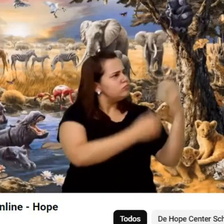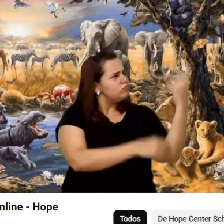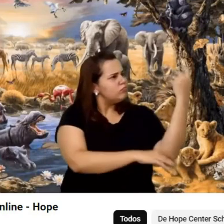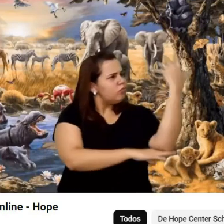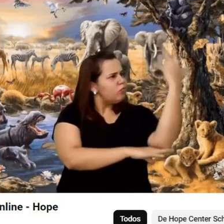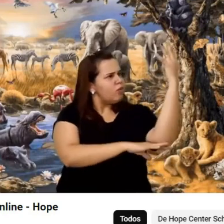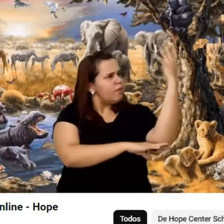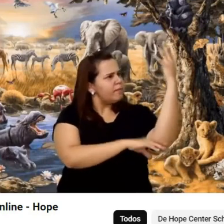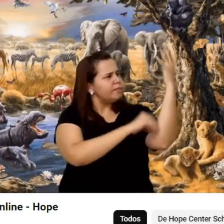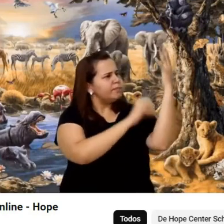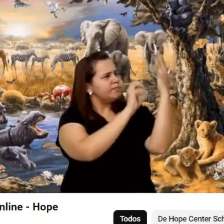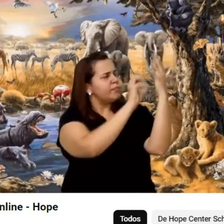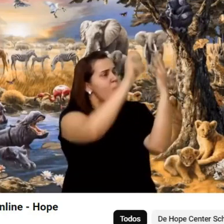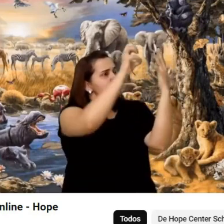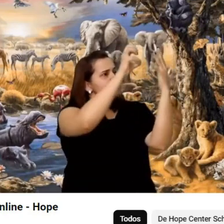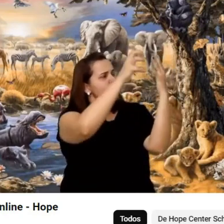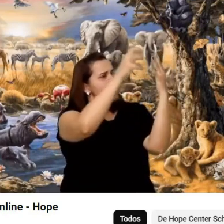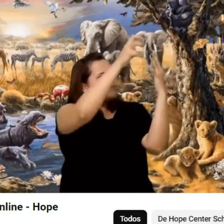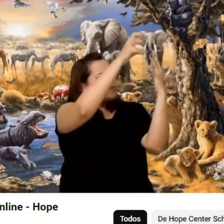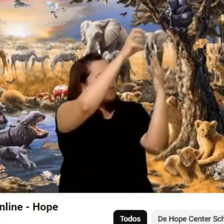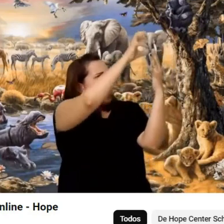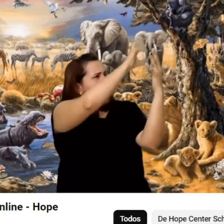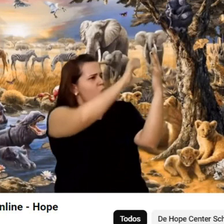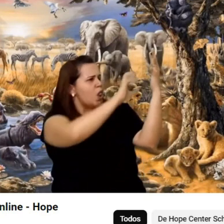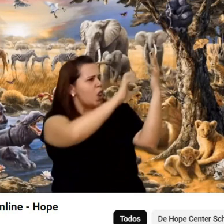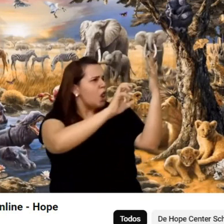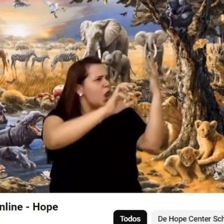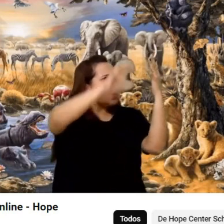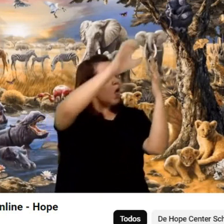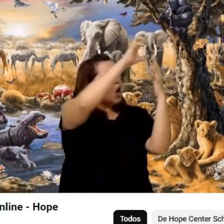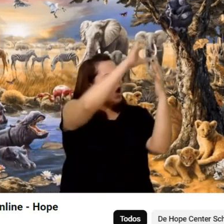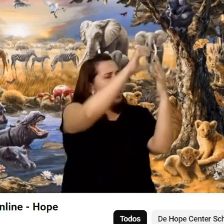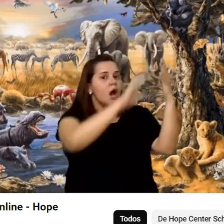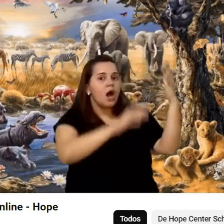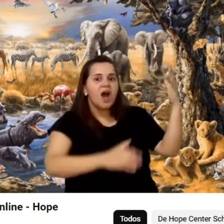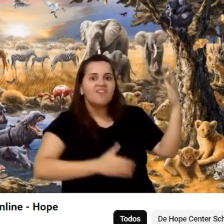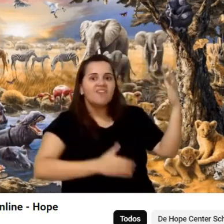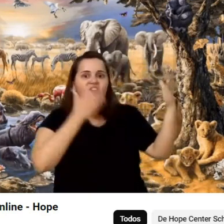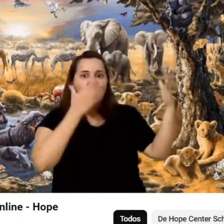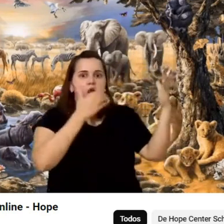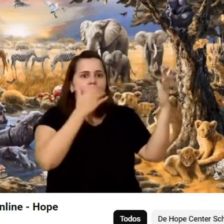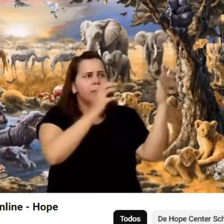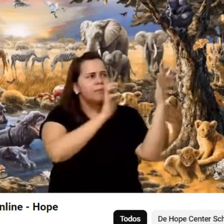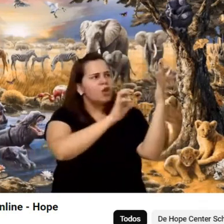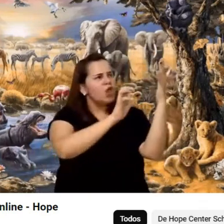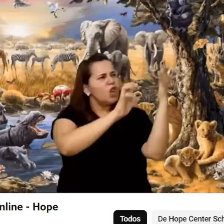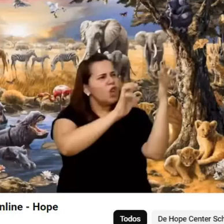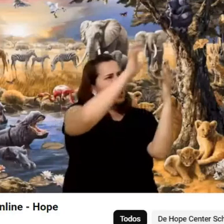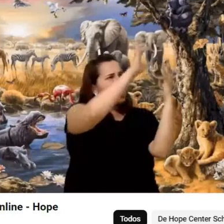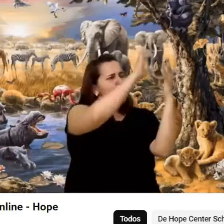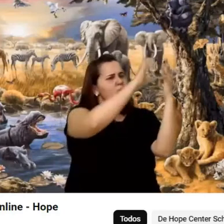animais, as árvores frutíferas, cheias de frutos